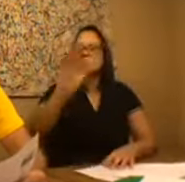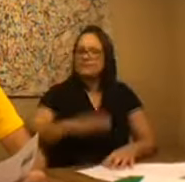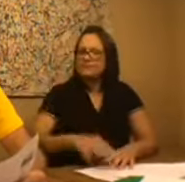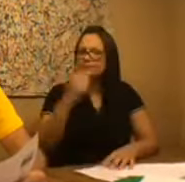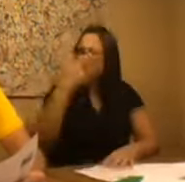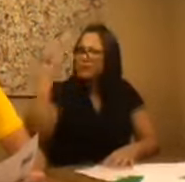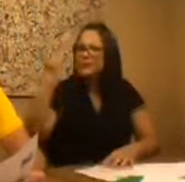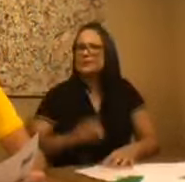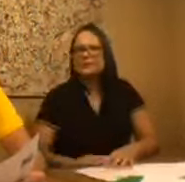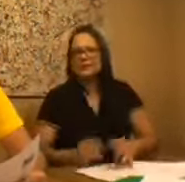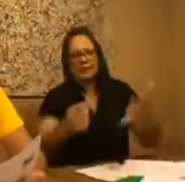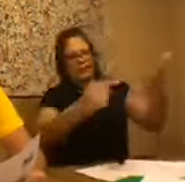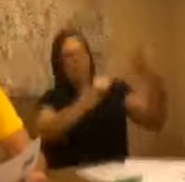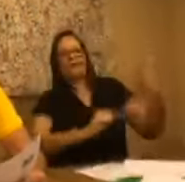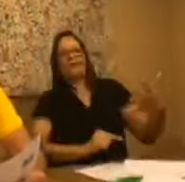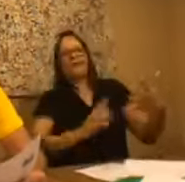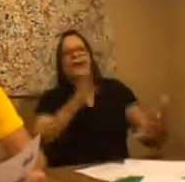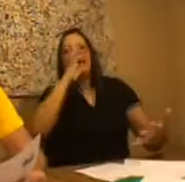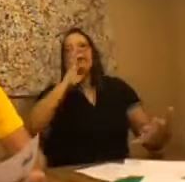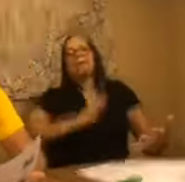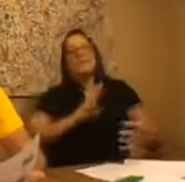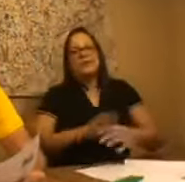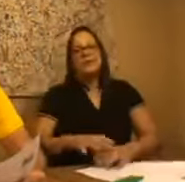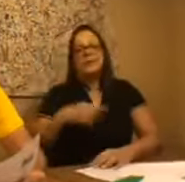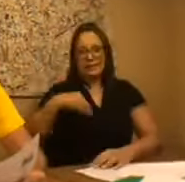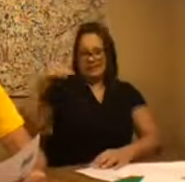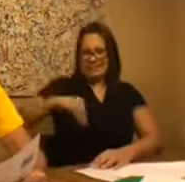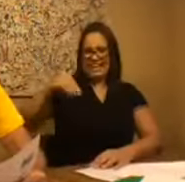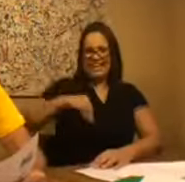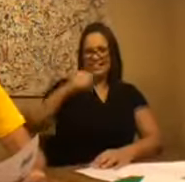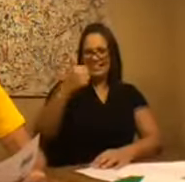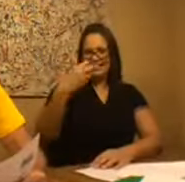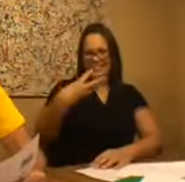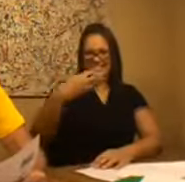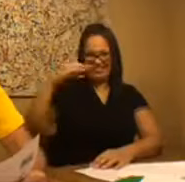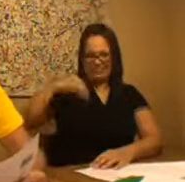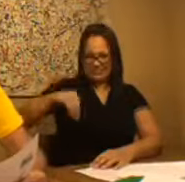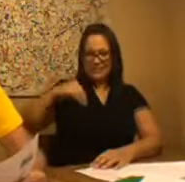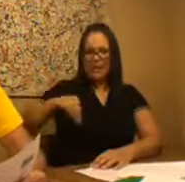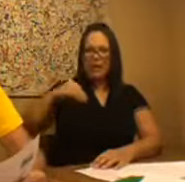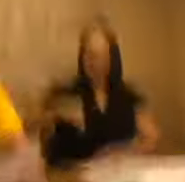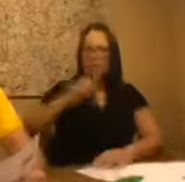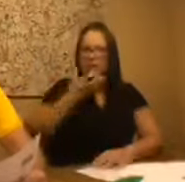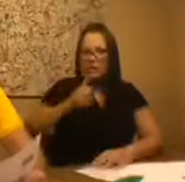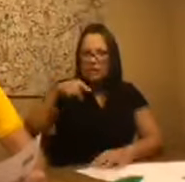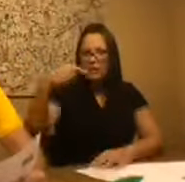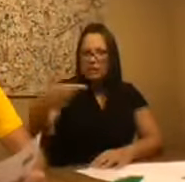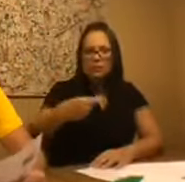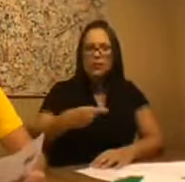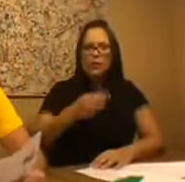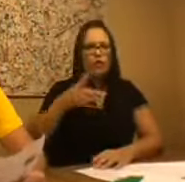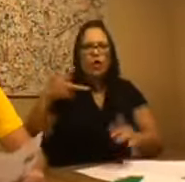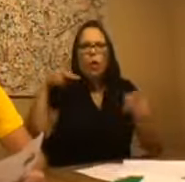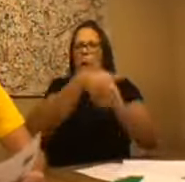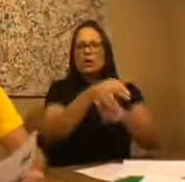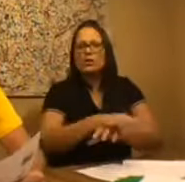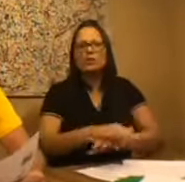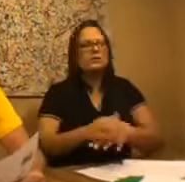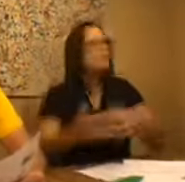eu vou discutir falar no artigo 7 da consulta ou a pedra onde a minha putin o áudio do vídeo falando sobre esse aí